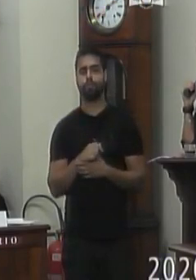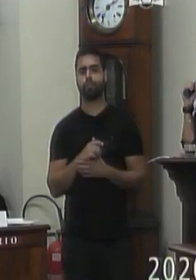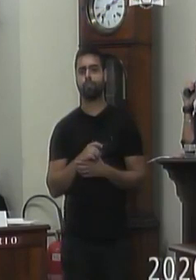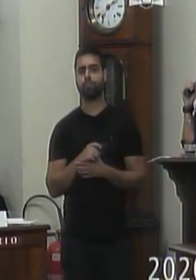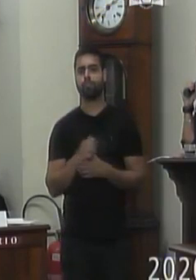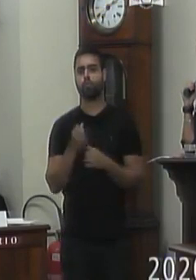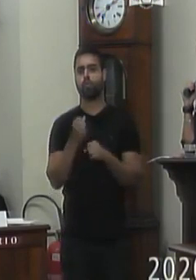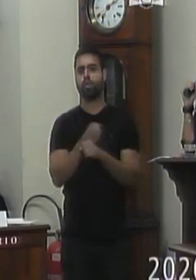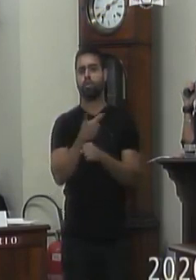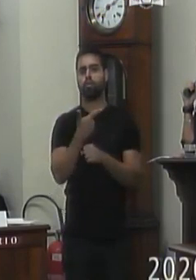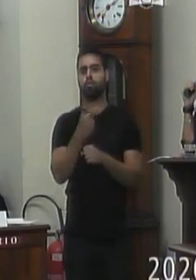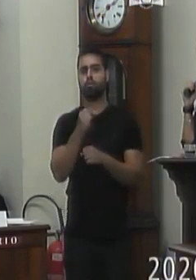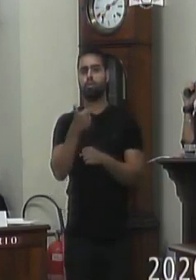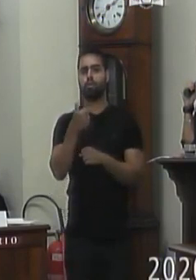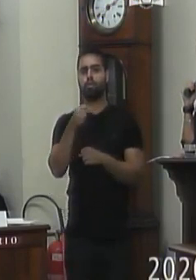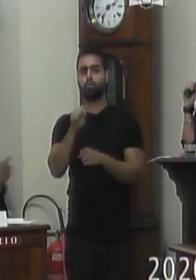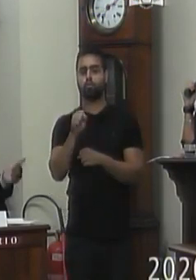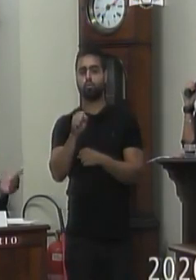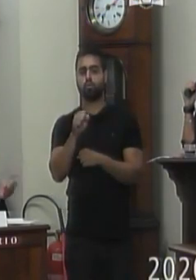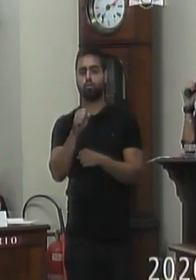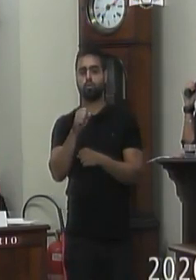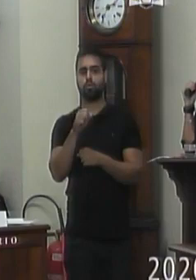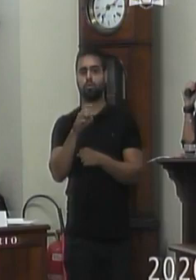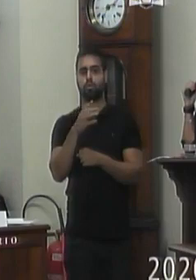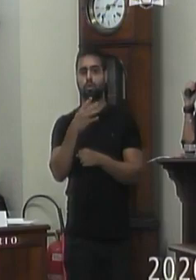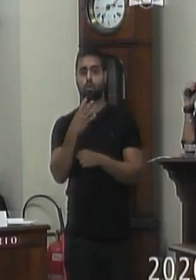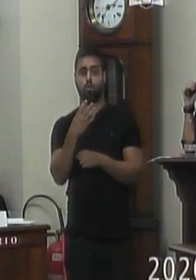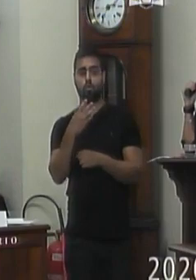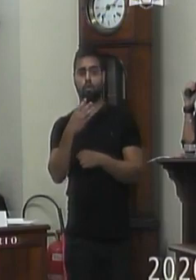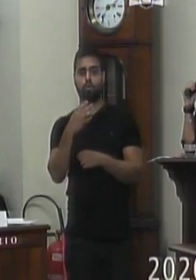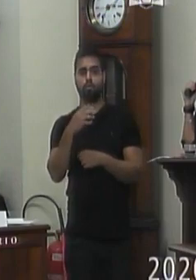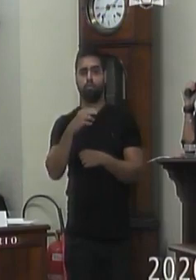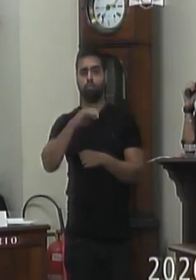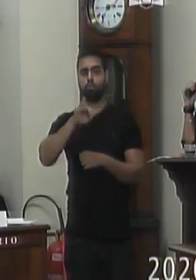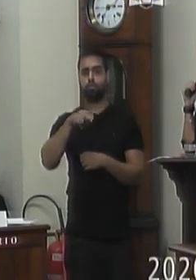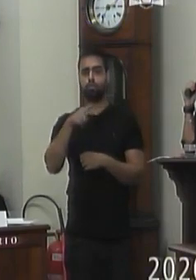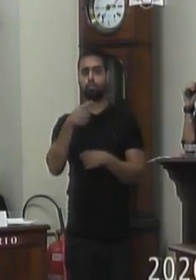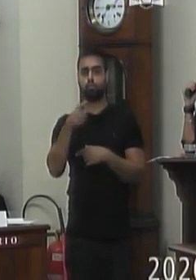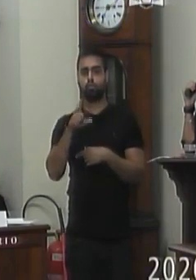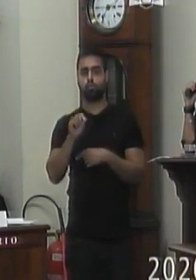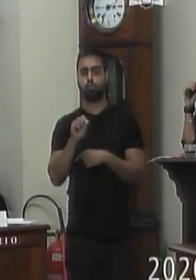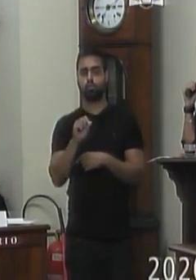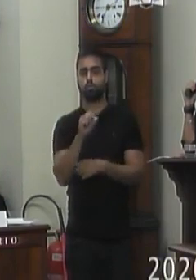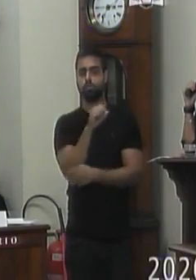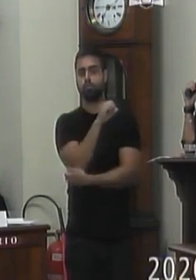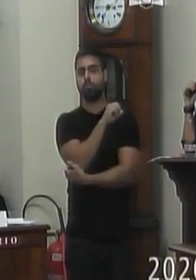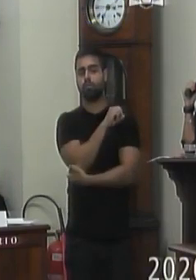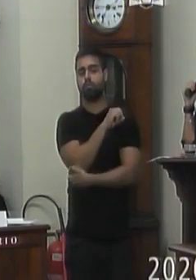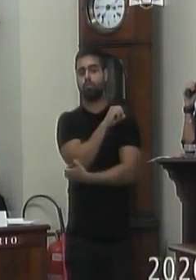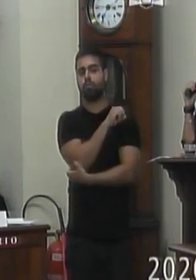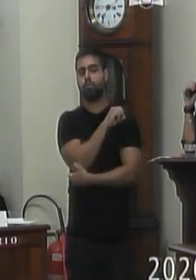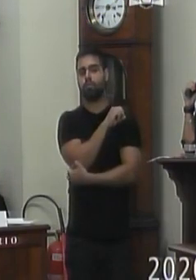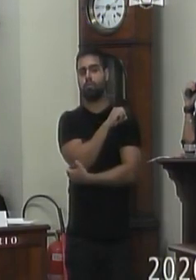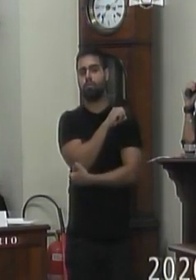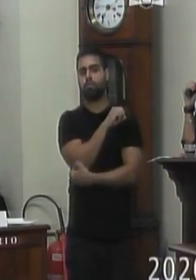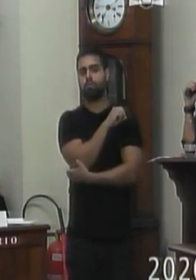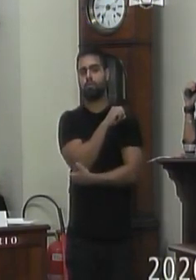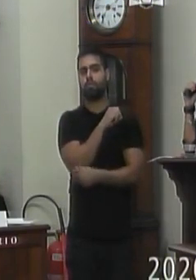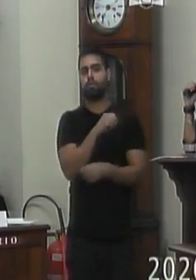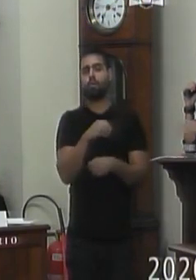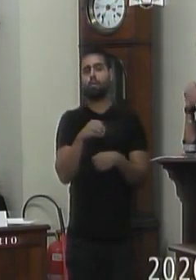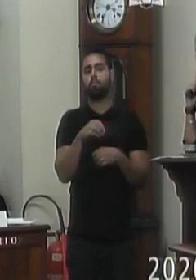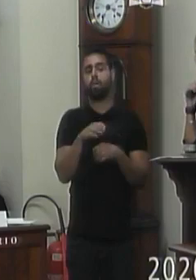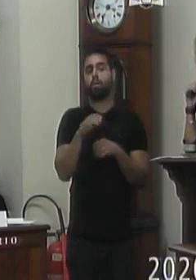em 2018, precisamente dia 4 de julho, a senhora não estava na gestão ainda como secretária, para a questão da isenção de IPTU